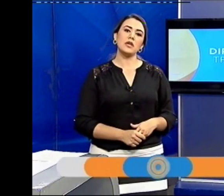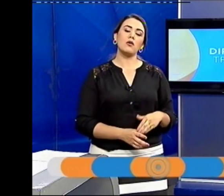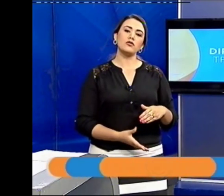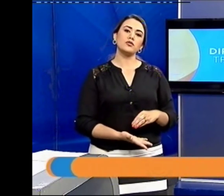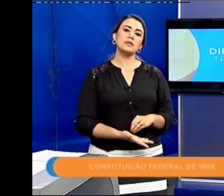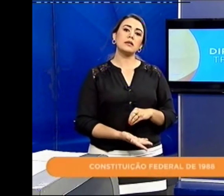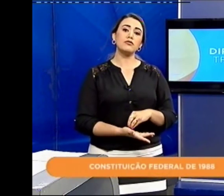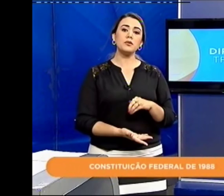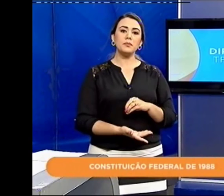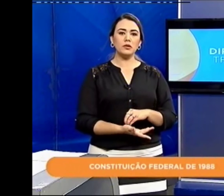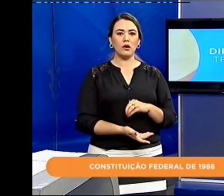à Constituição de